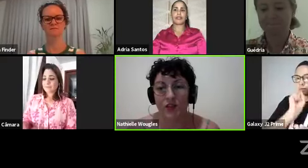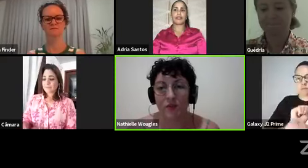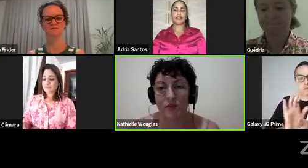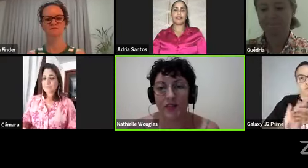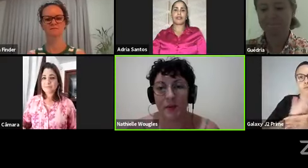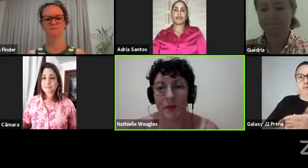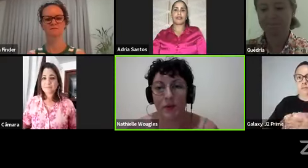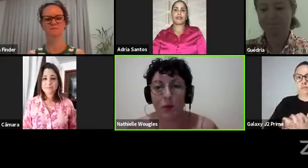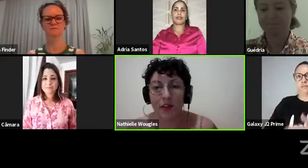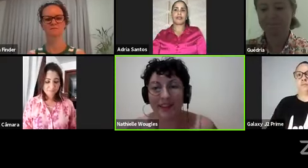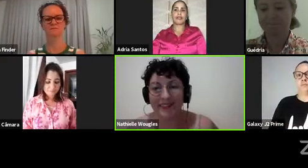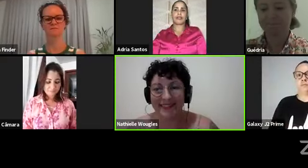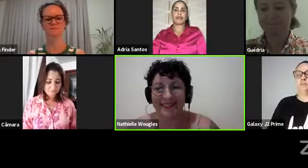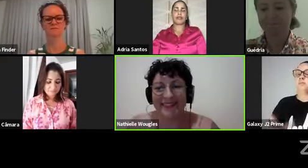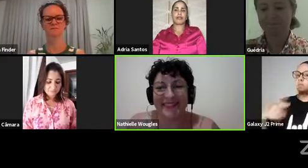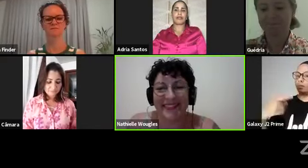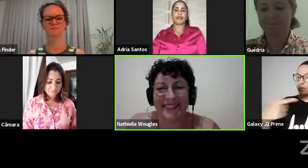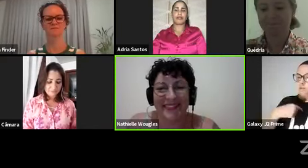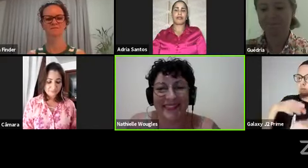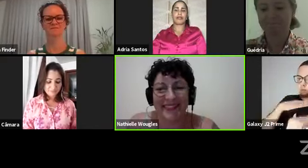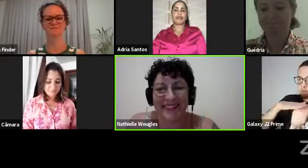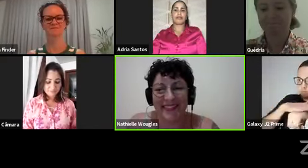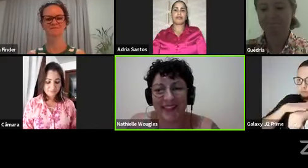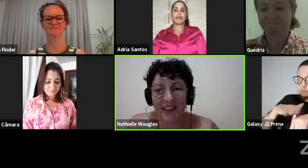Aí a gente conversa mais um pouquinho.